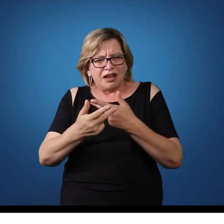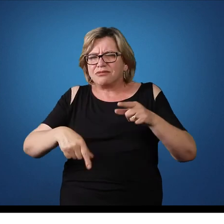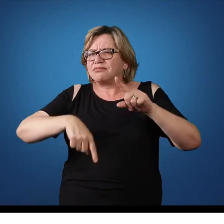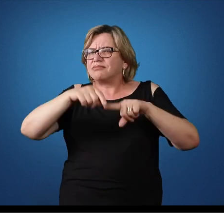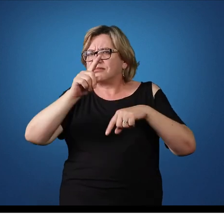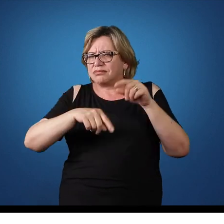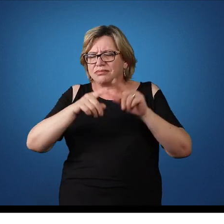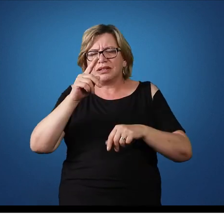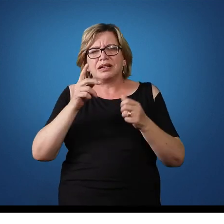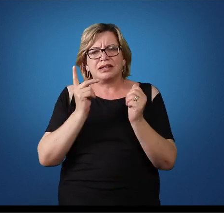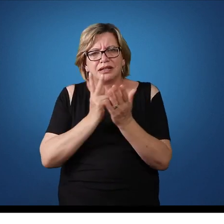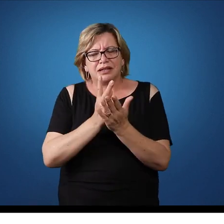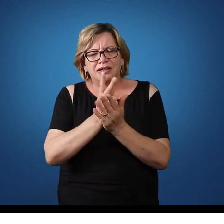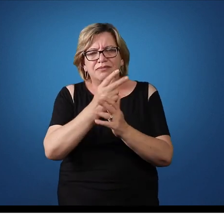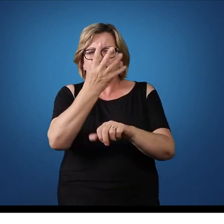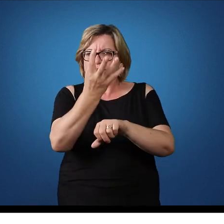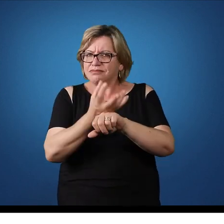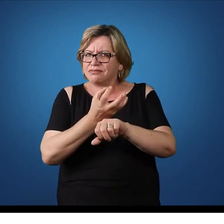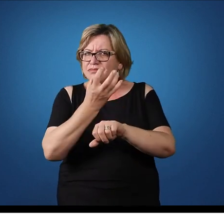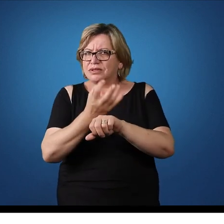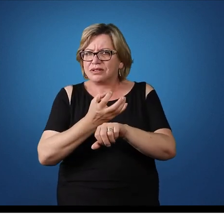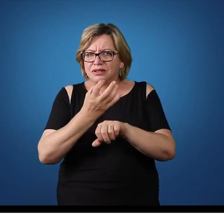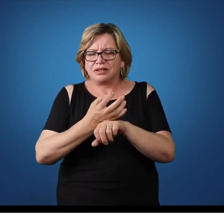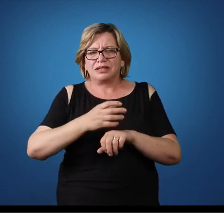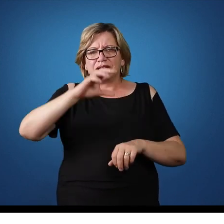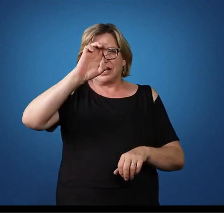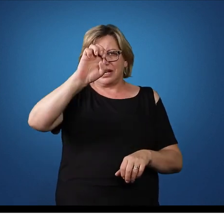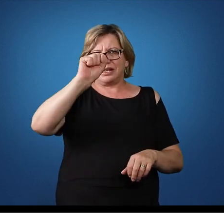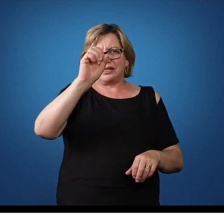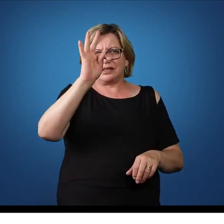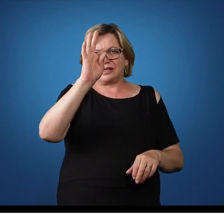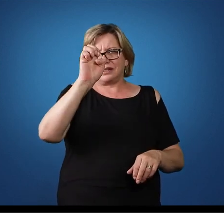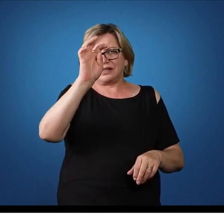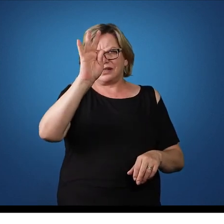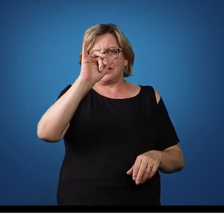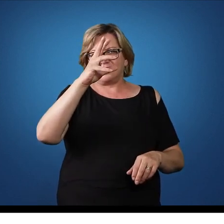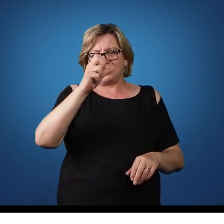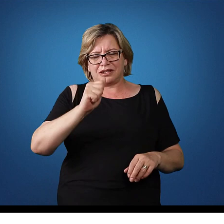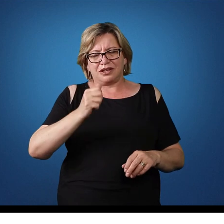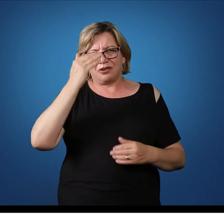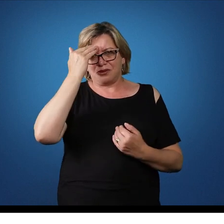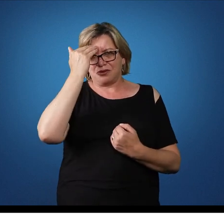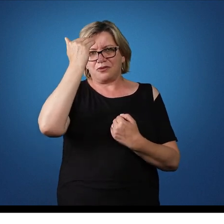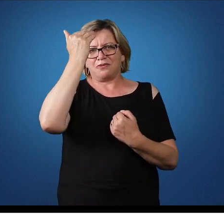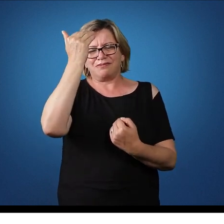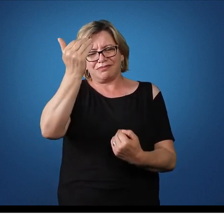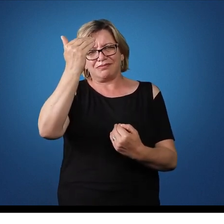vocês na disciplina de estética. Obrigado e até a próxima.